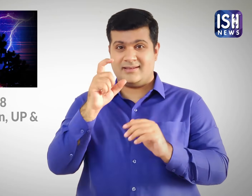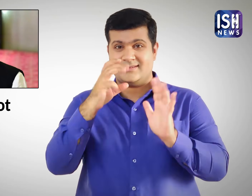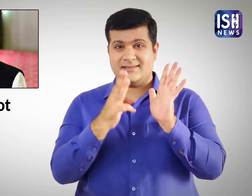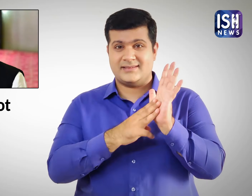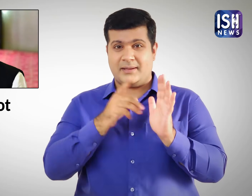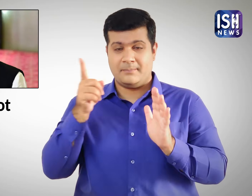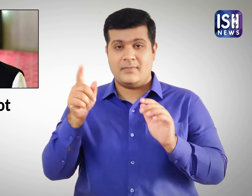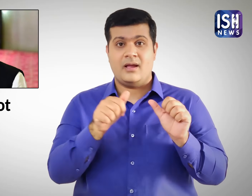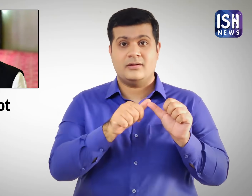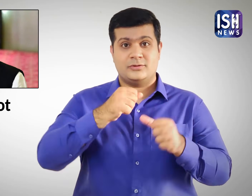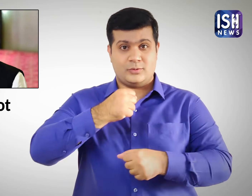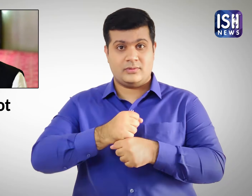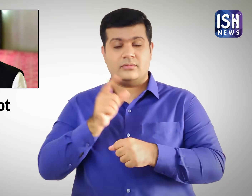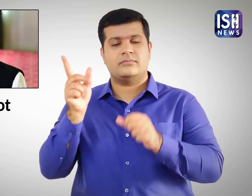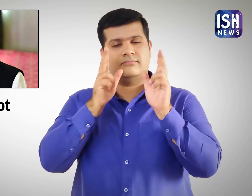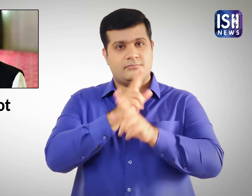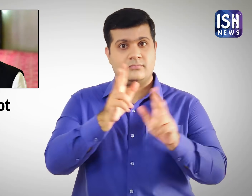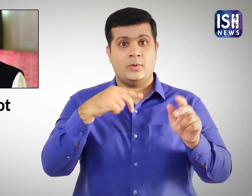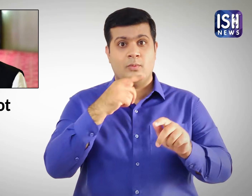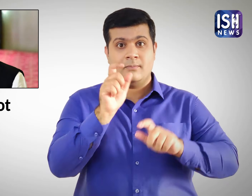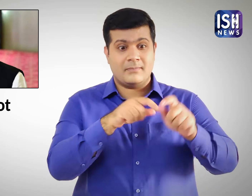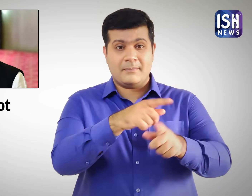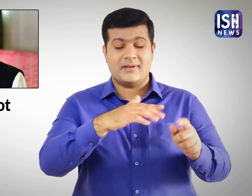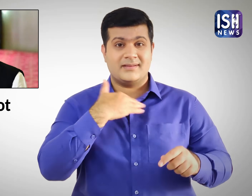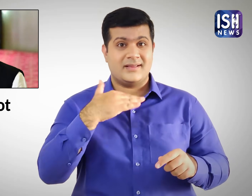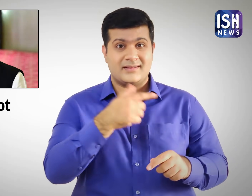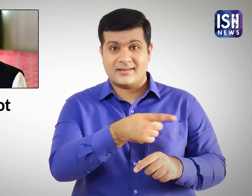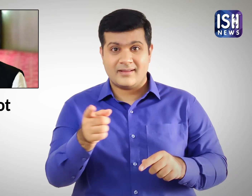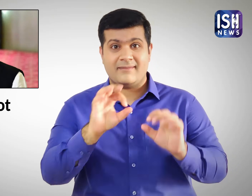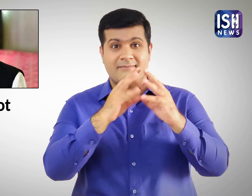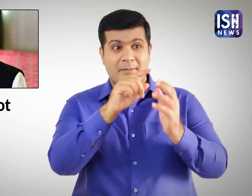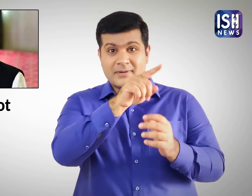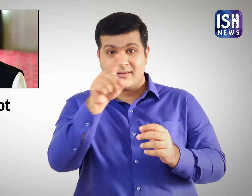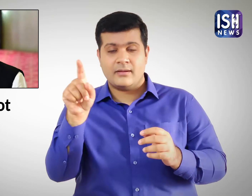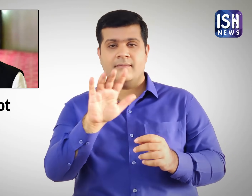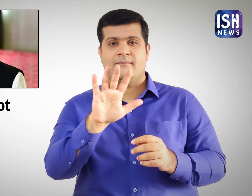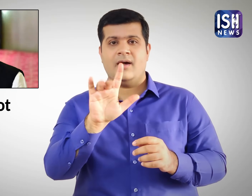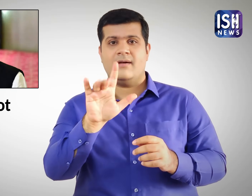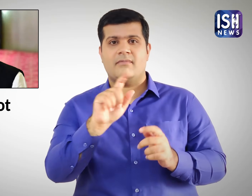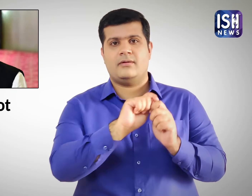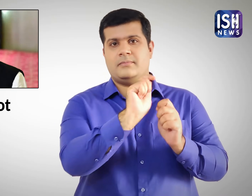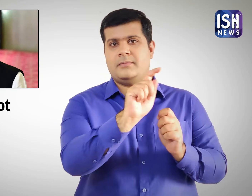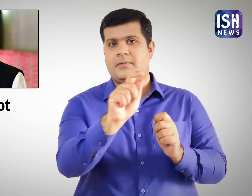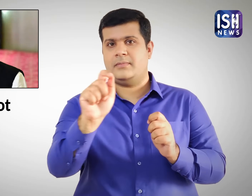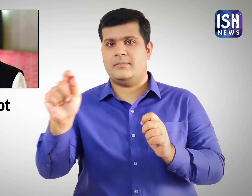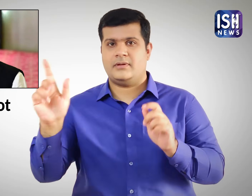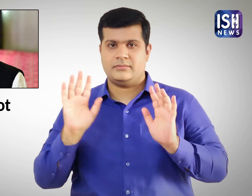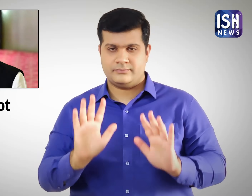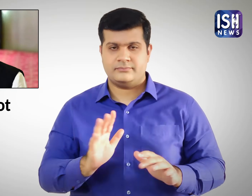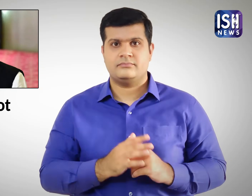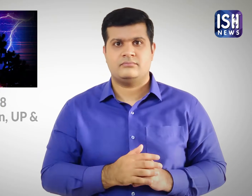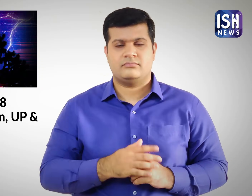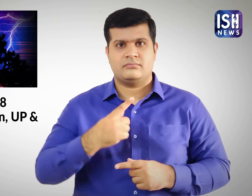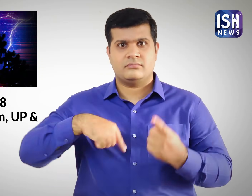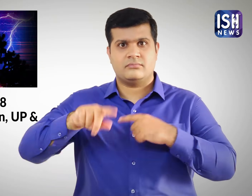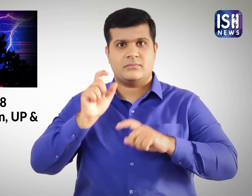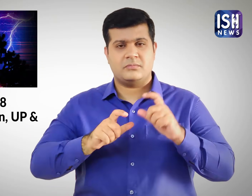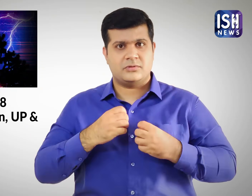राजस्थान के मुख्य मंत्री अशोक गैलोट ने पीड़ित परिवारों को 5-5 लाख रुपए मुआवजा देने की घोशना की है।